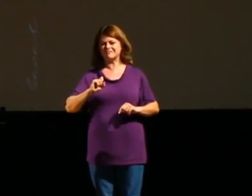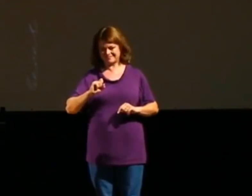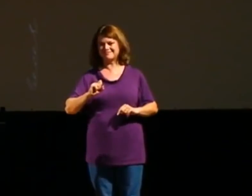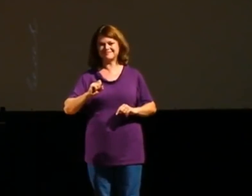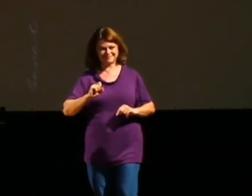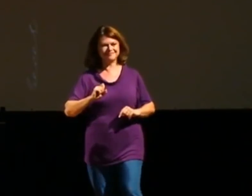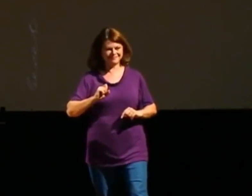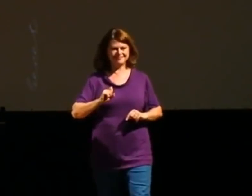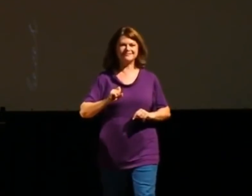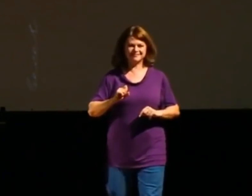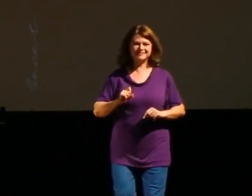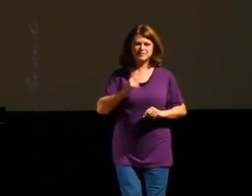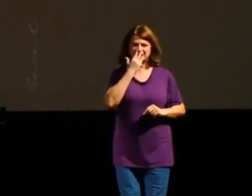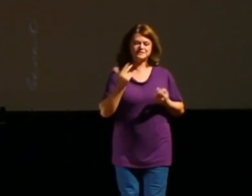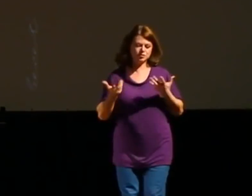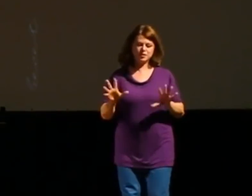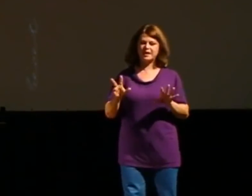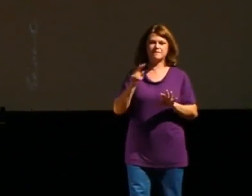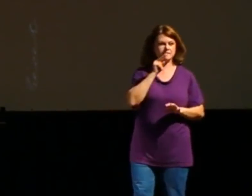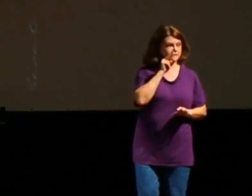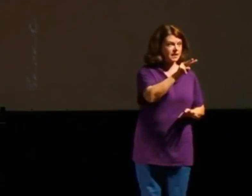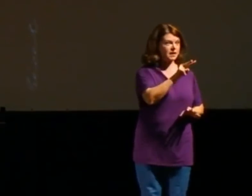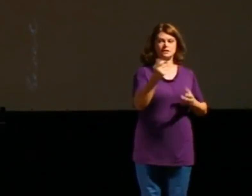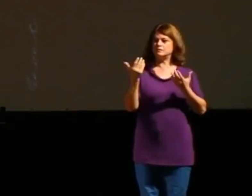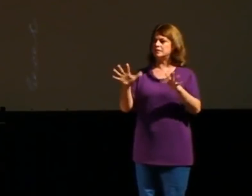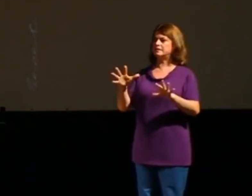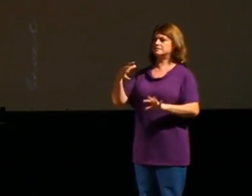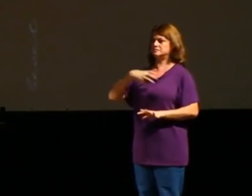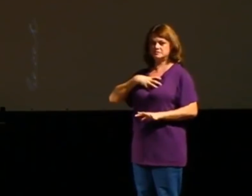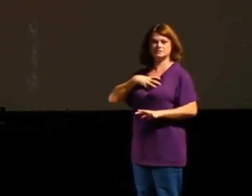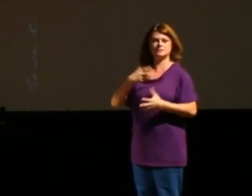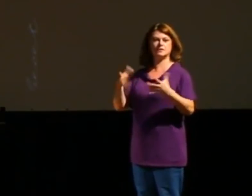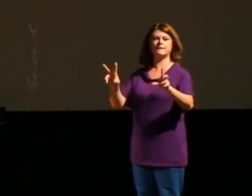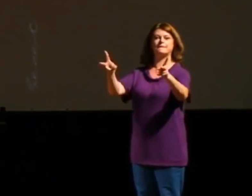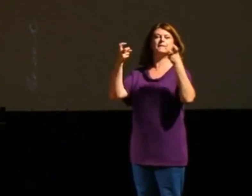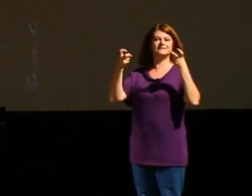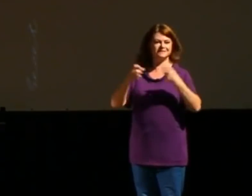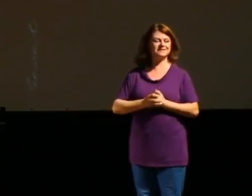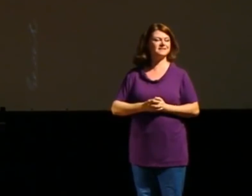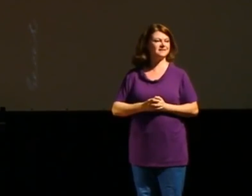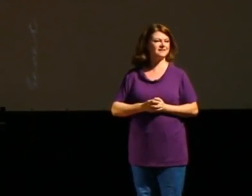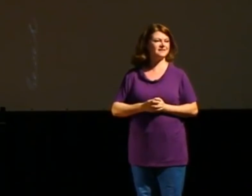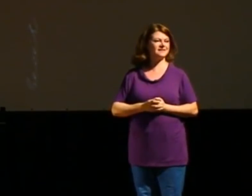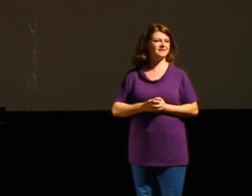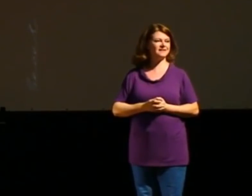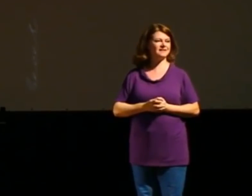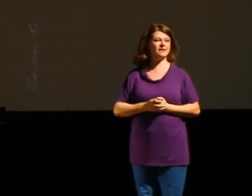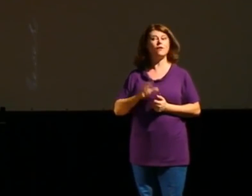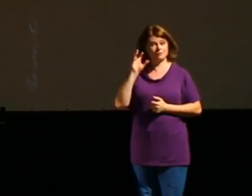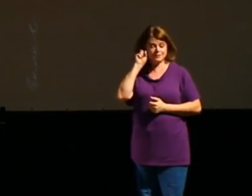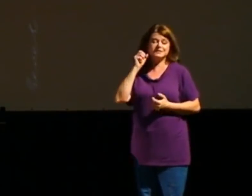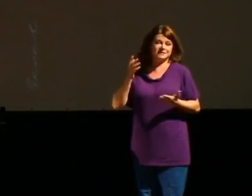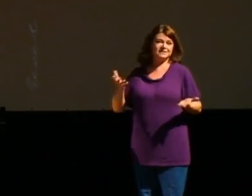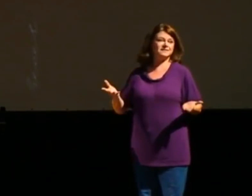a sentir, a perceber. E é por isso que a gente precisa mesmo de Jesus. Ele precisa que Jesus coloque o dedo nos